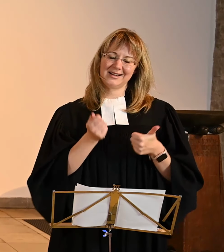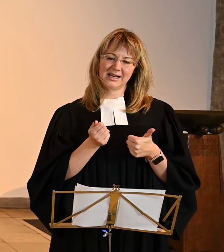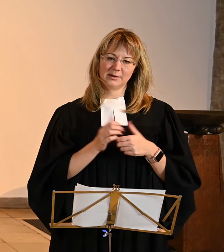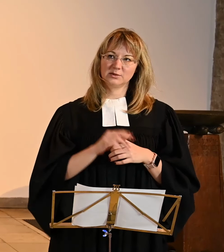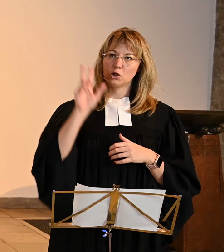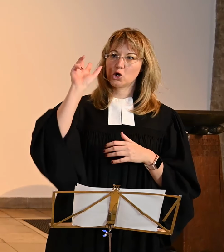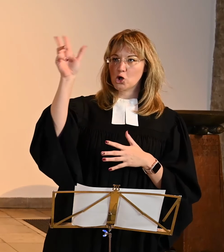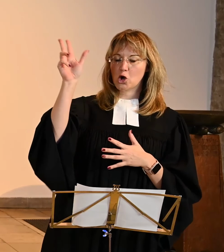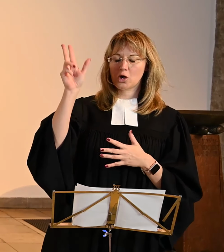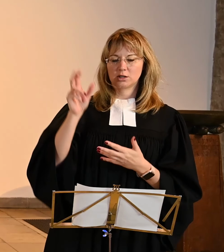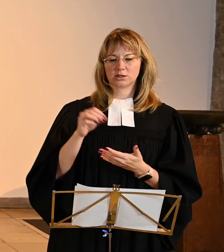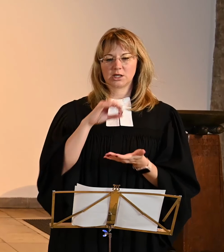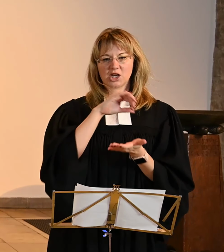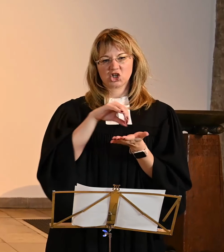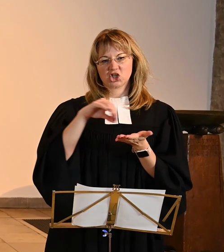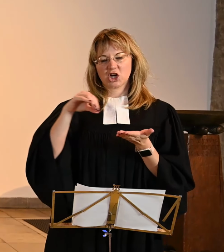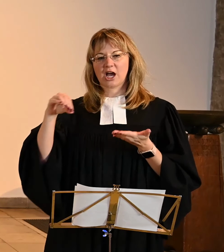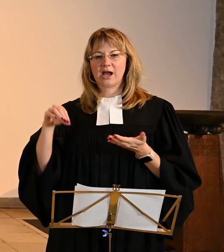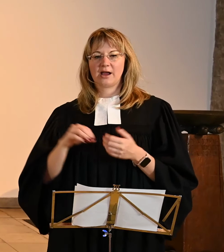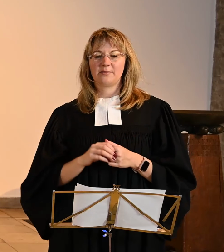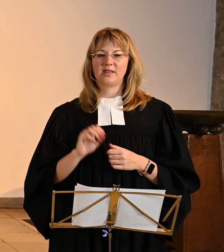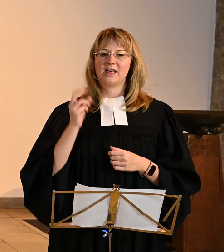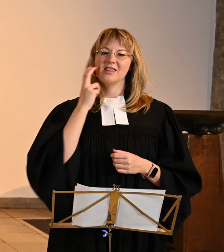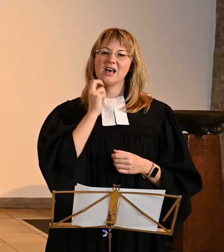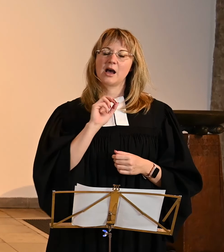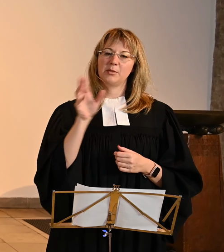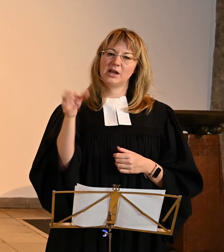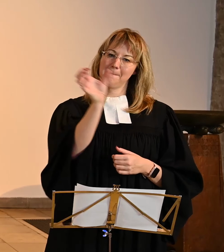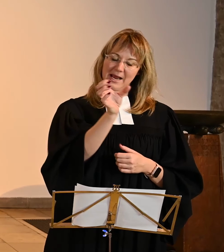in das die Menschen bei Gott eingetragen sind.